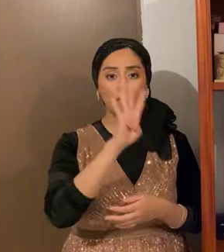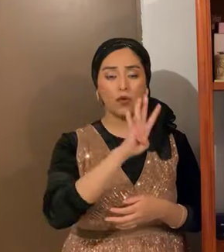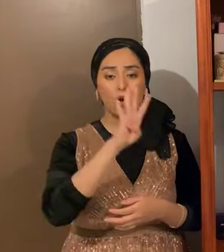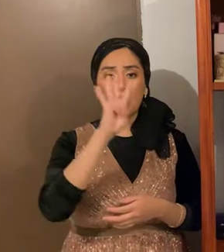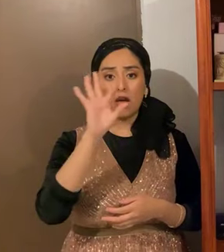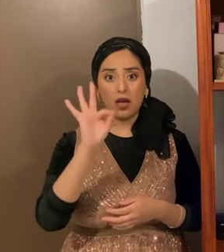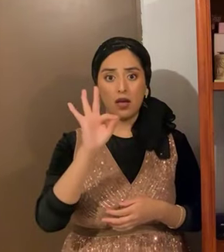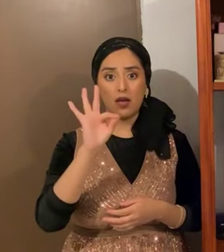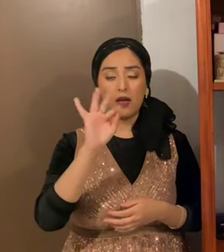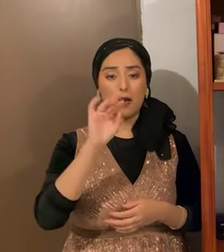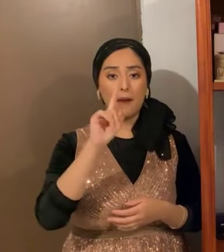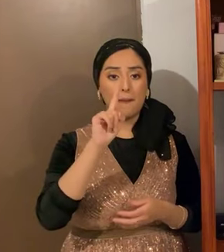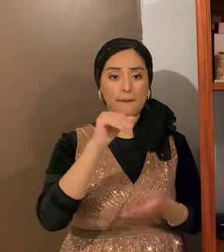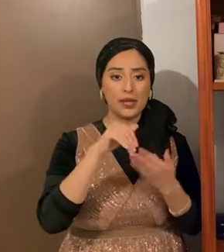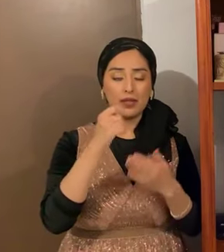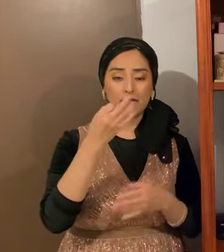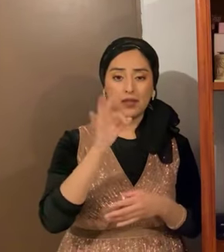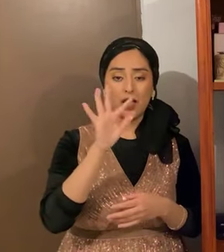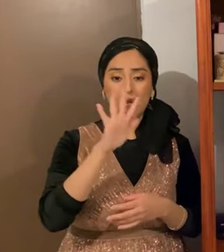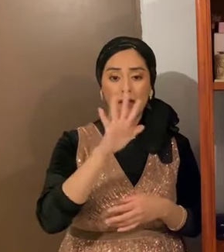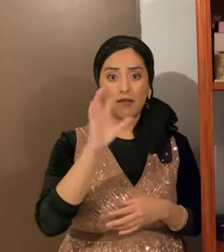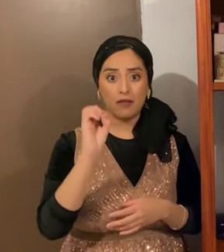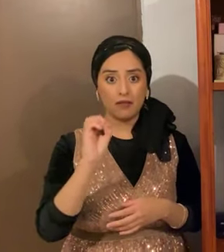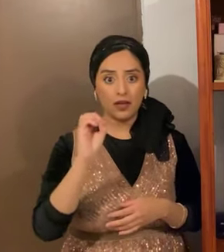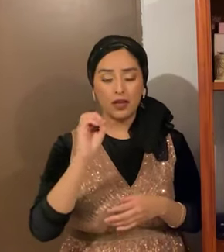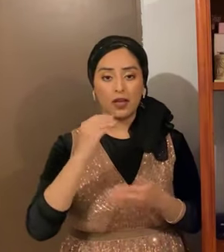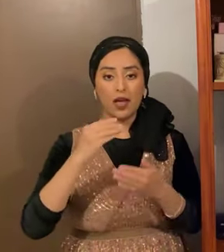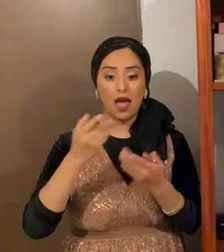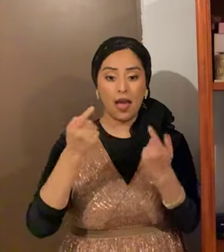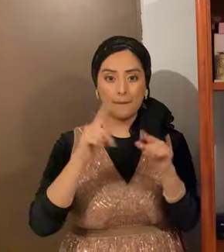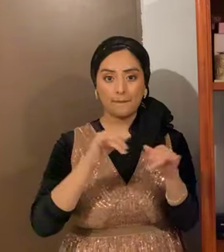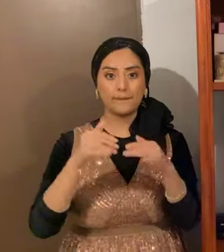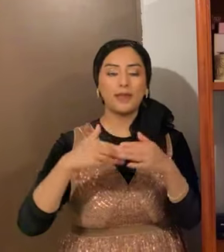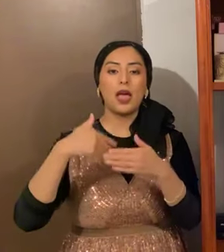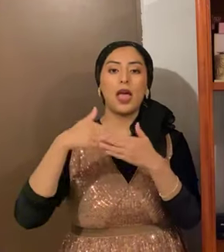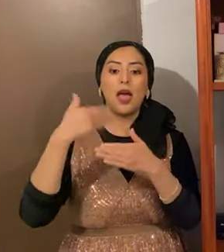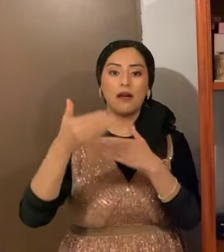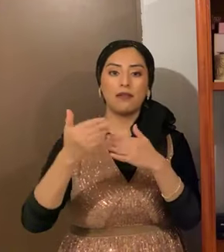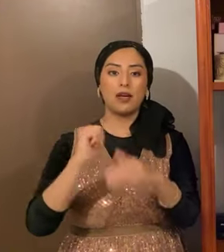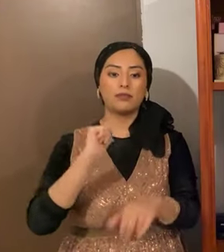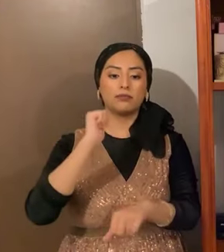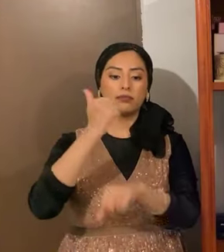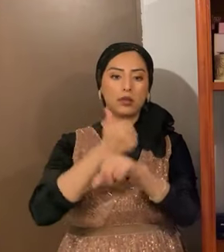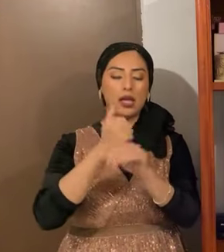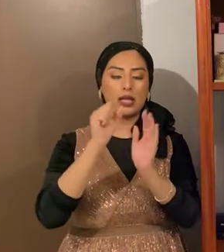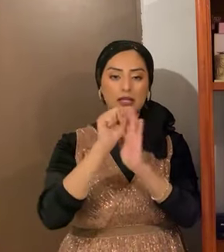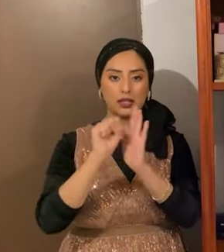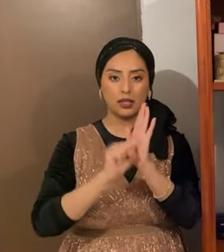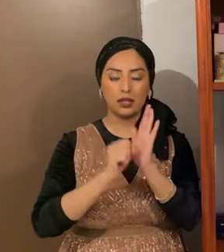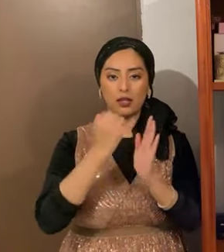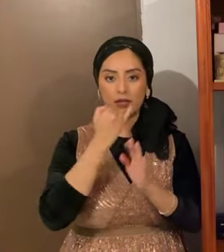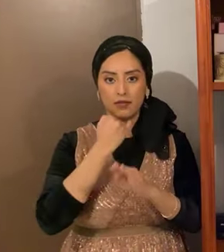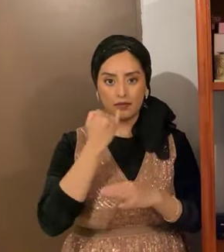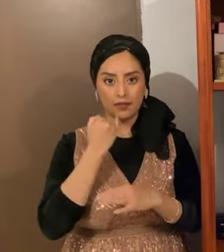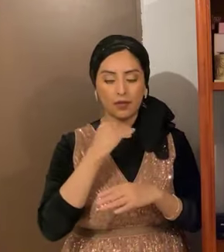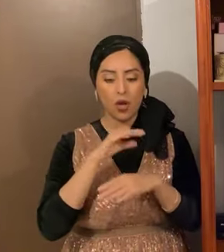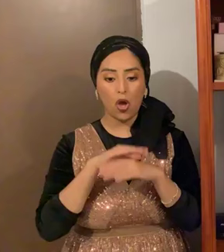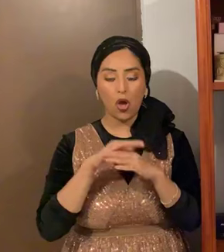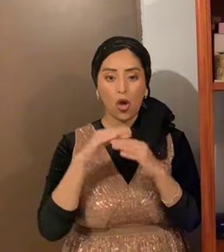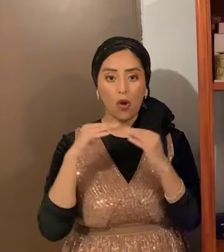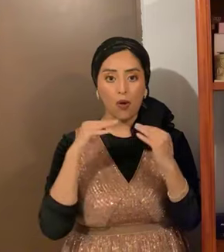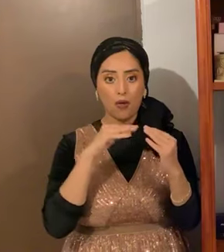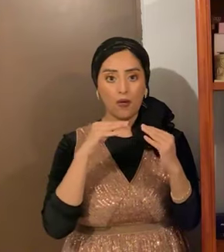1949-1950 ocurrió justo después del restablecimiento del Estado de Israel, que fue en 1948, y durante la Guerra